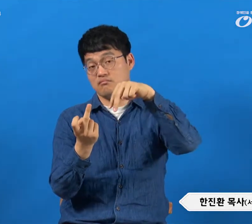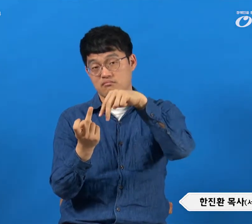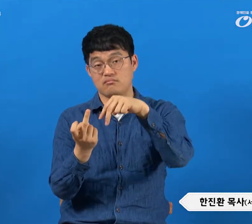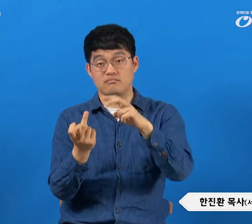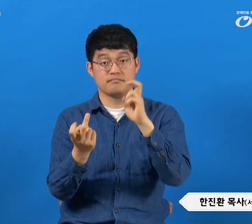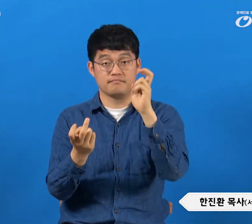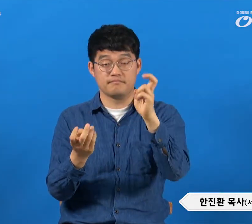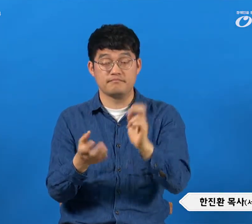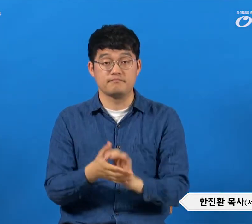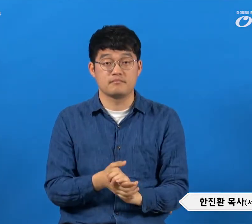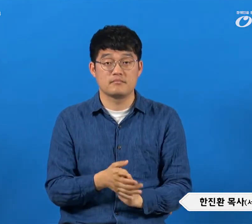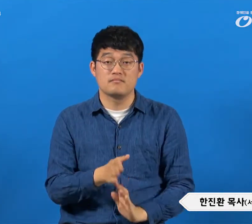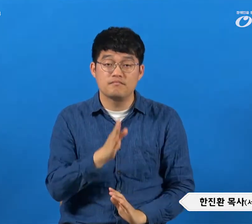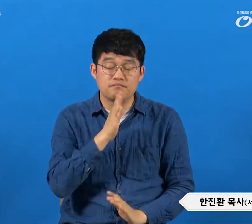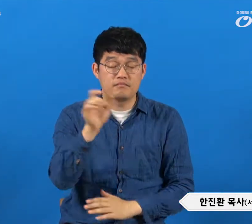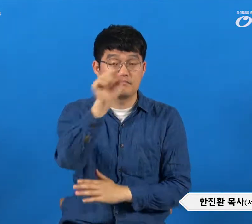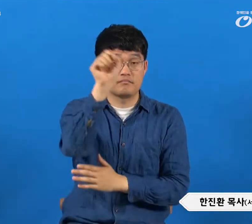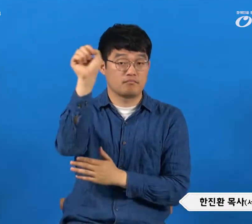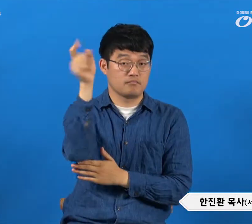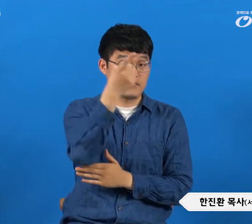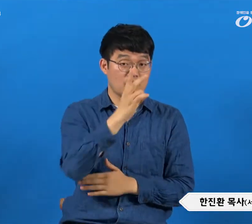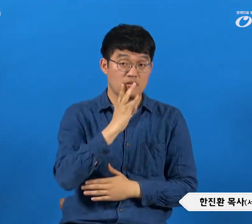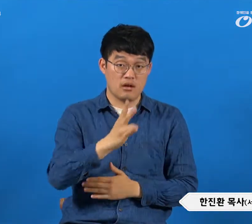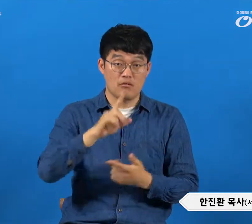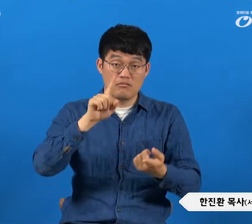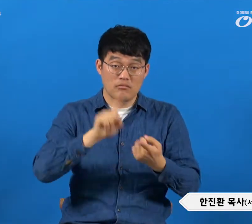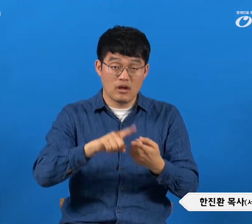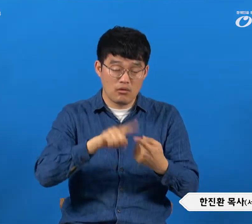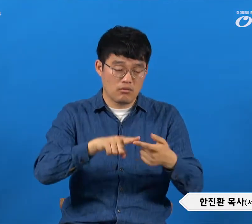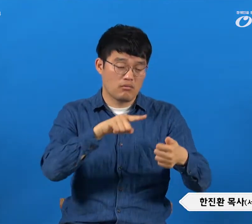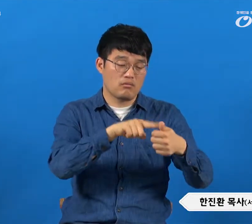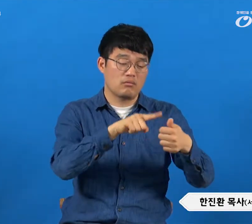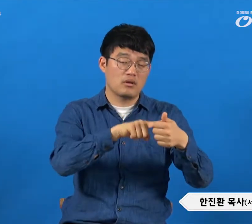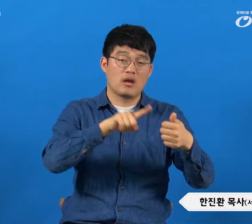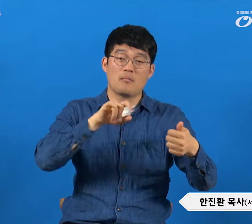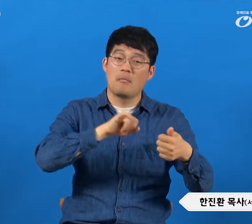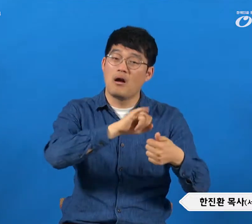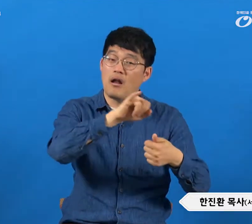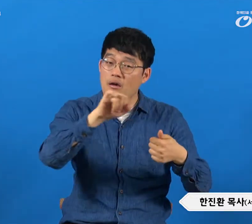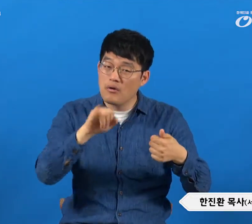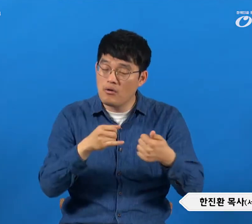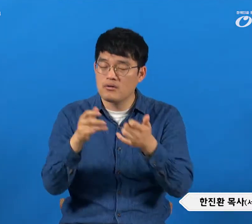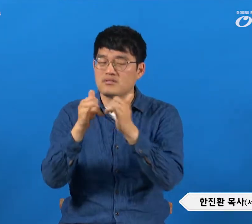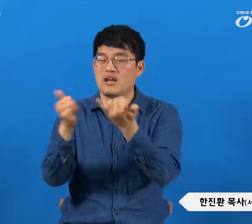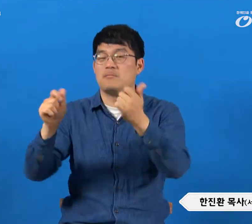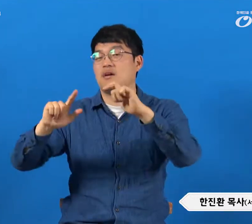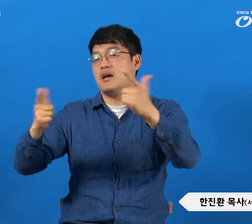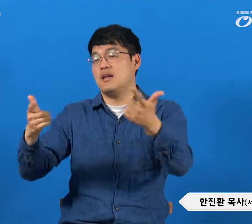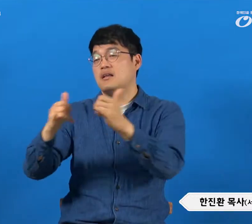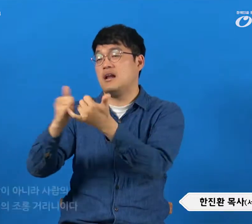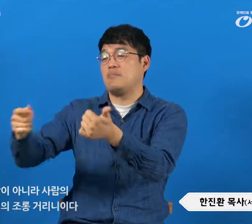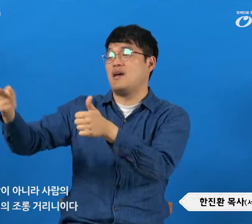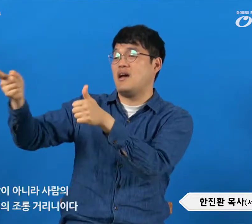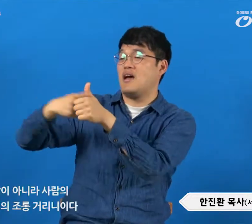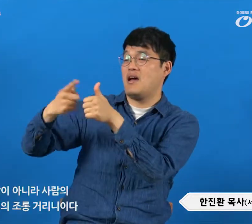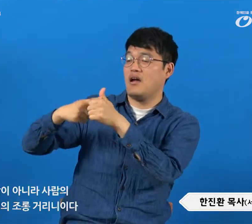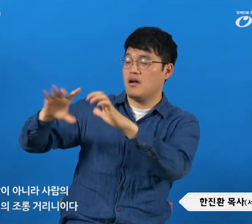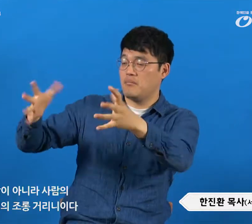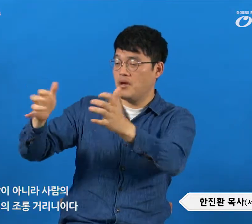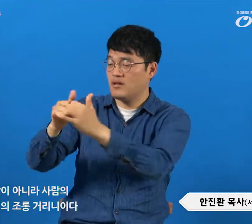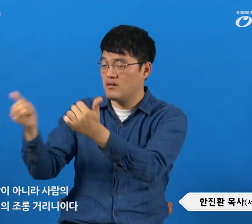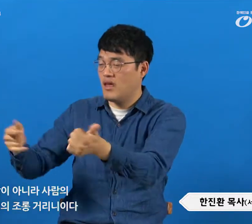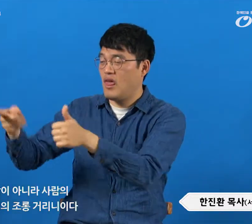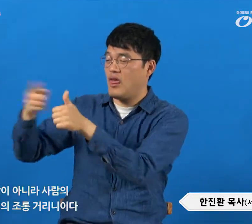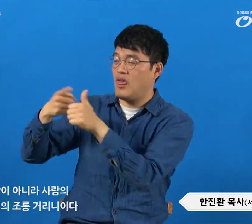정말로 다윗이 1000년 전에 예언했던 그 예언, 나는 벌레요 사람이 아니라 사람의 비방거리요